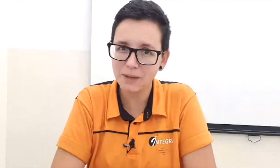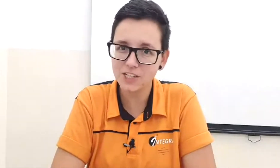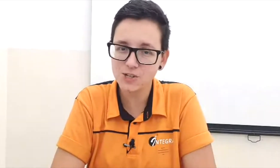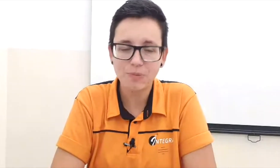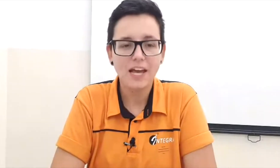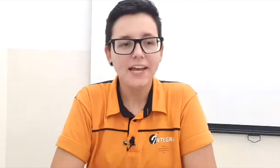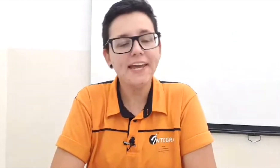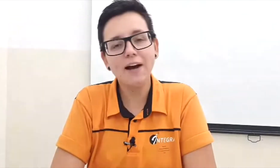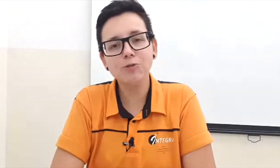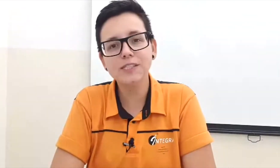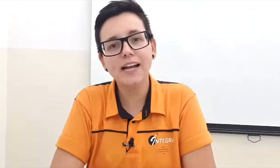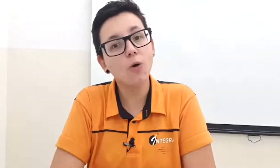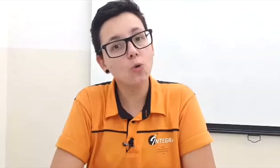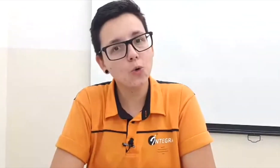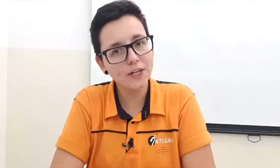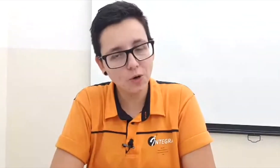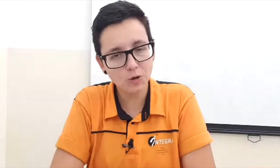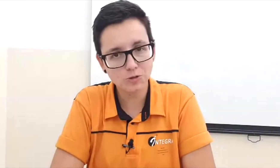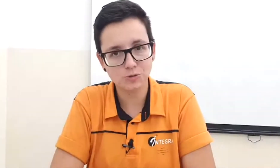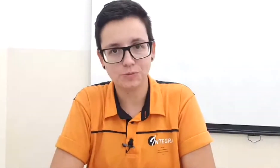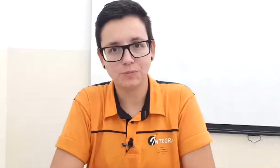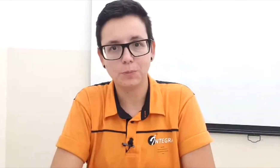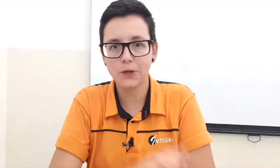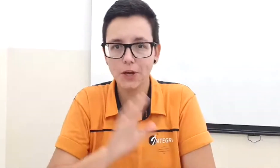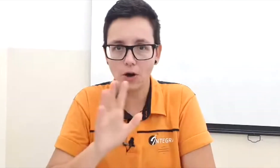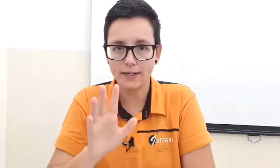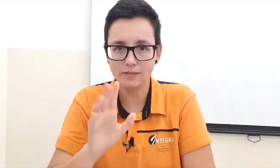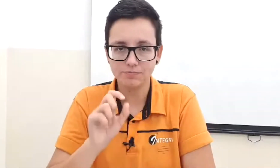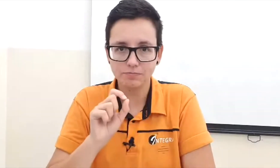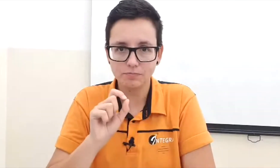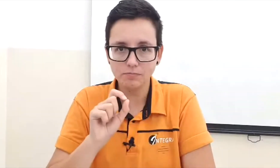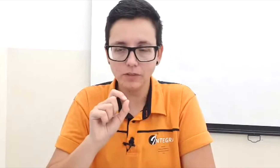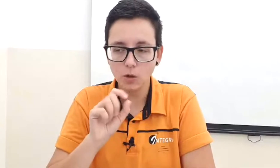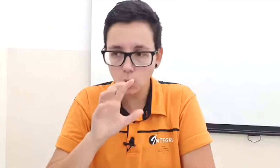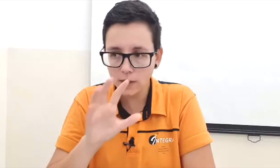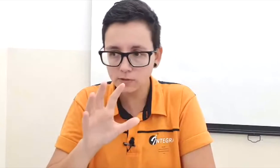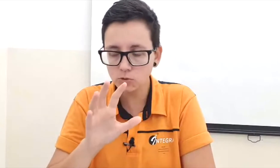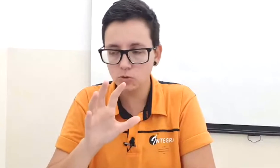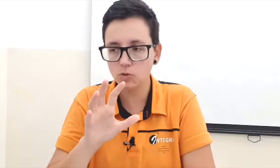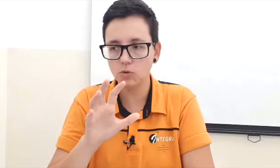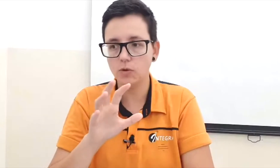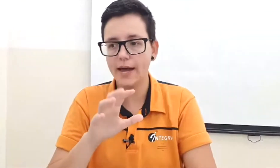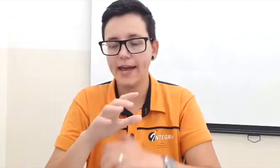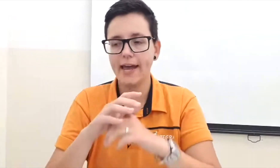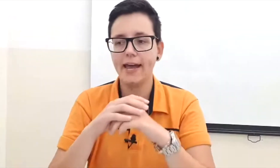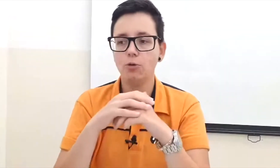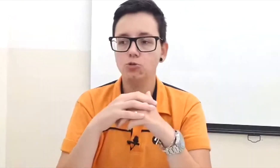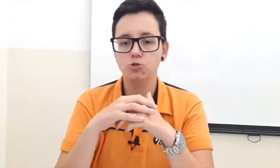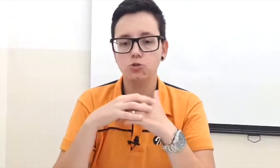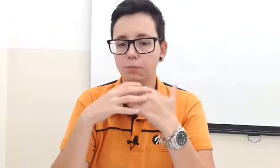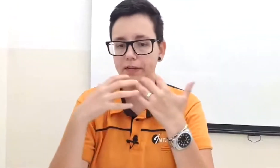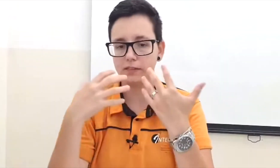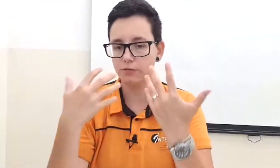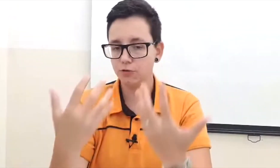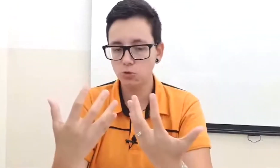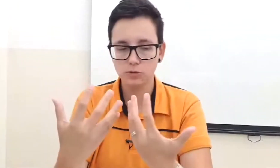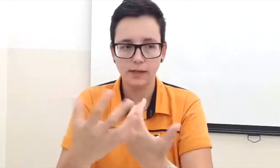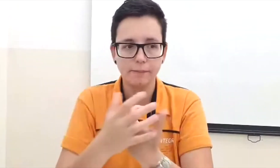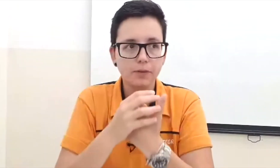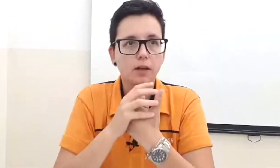Exatamente. E é um sinal curioso, porque, olha, quando o surdo pensa em fruta,